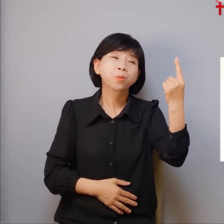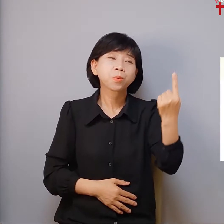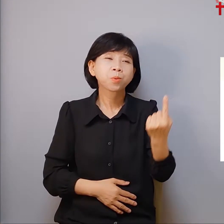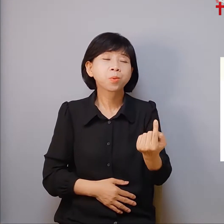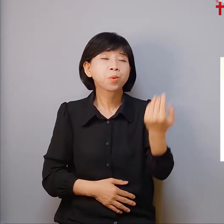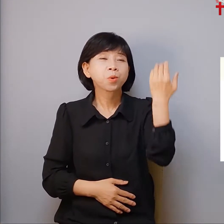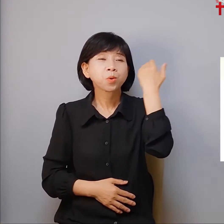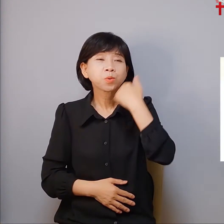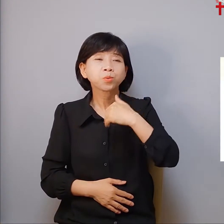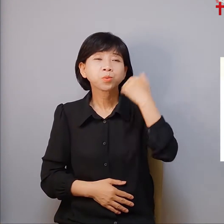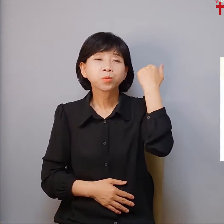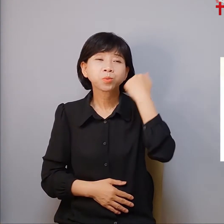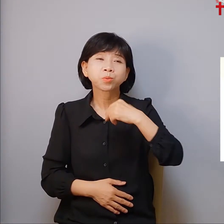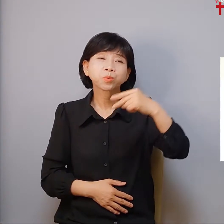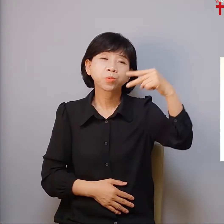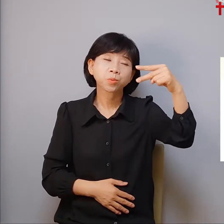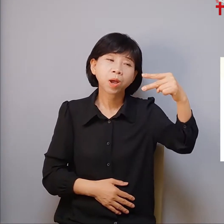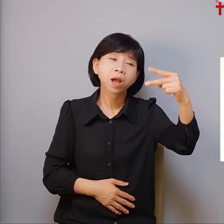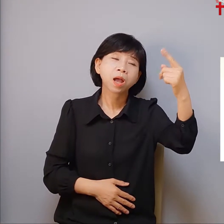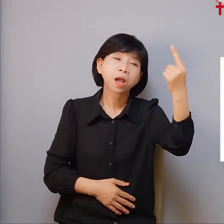무엇과도